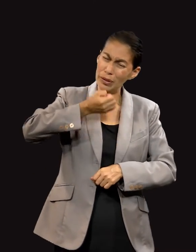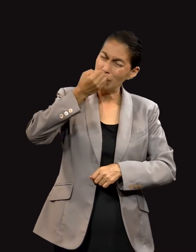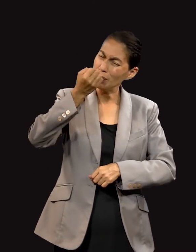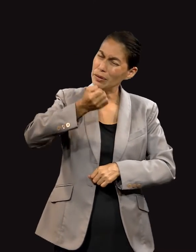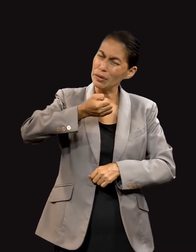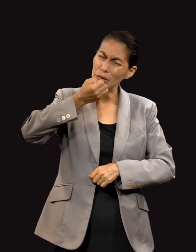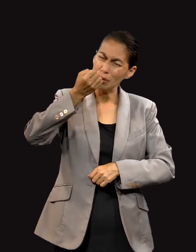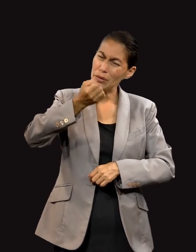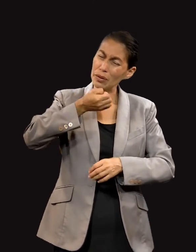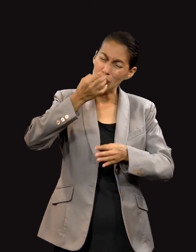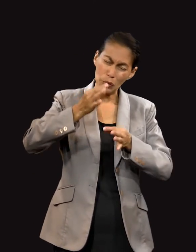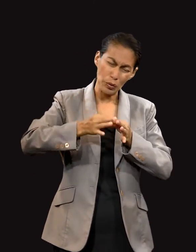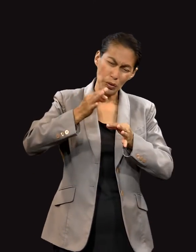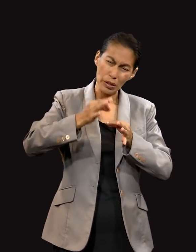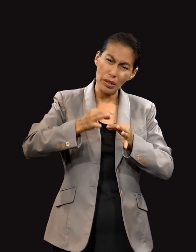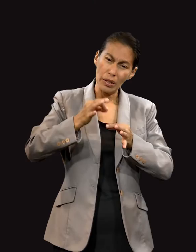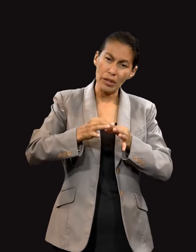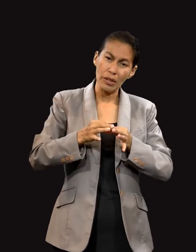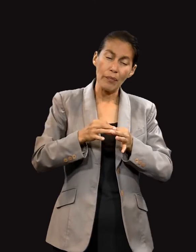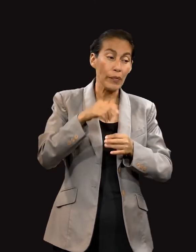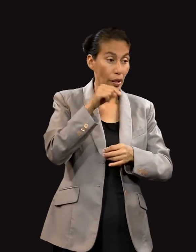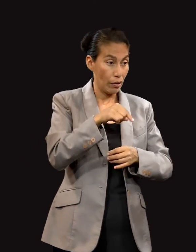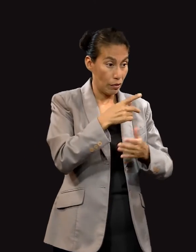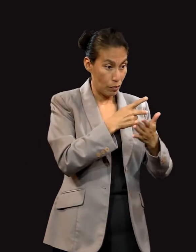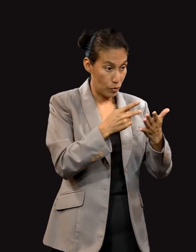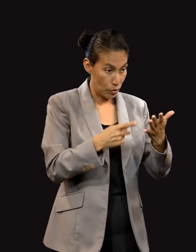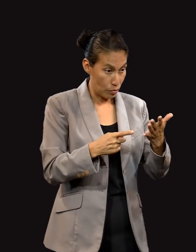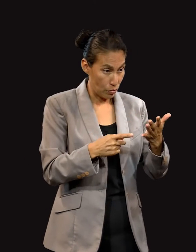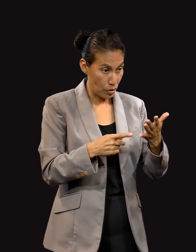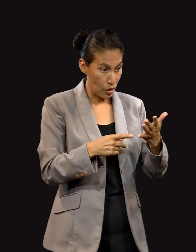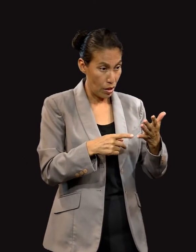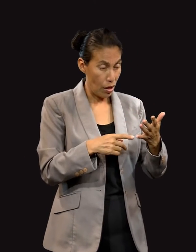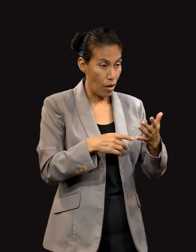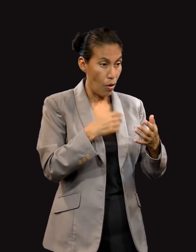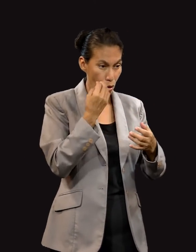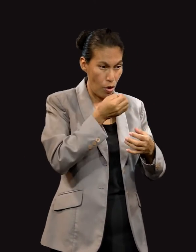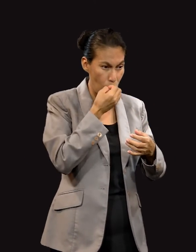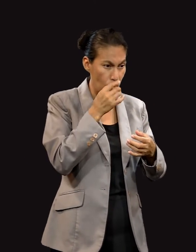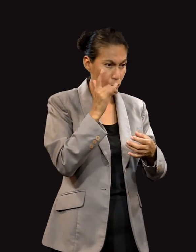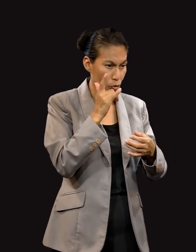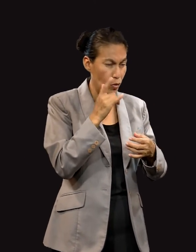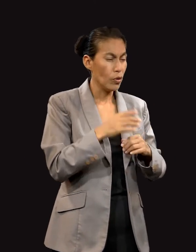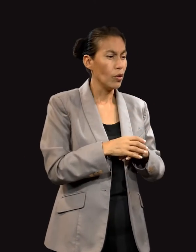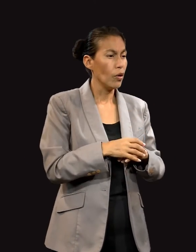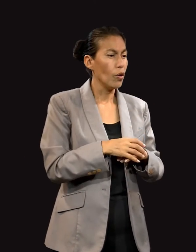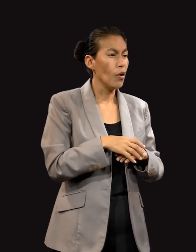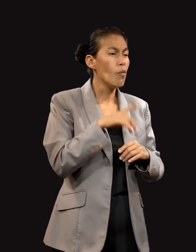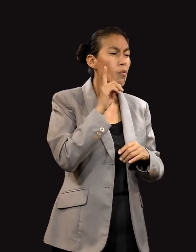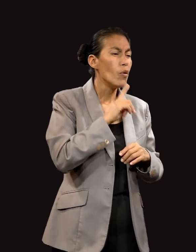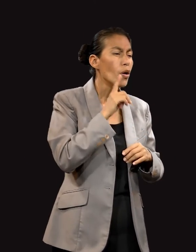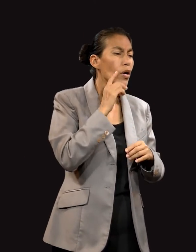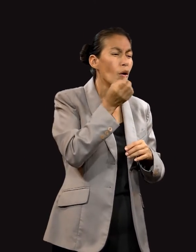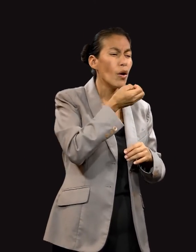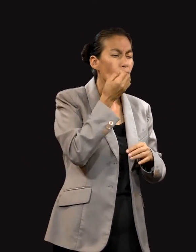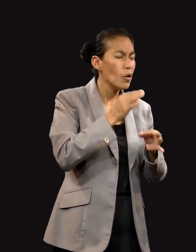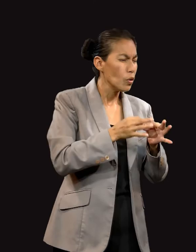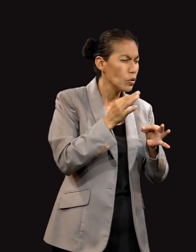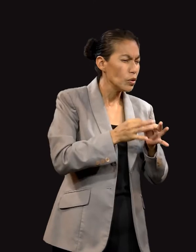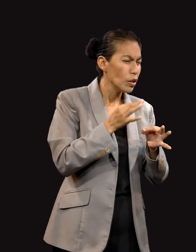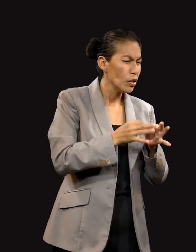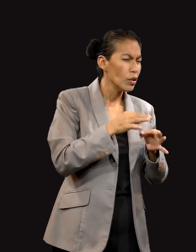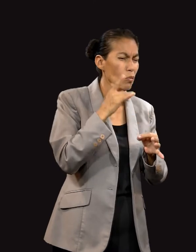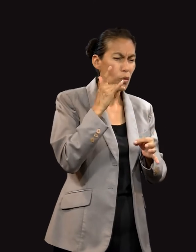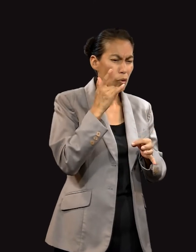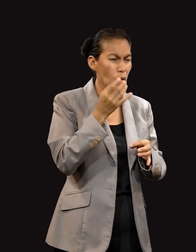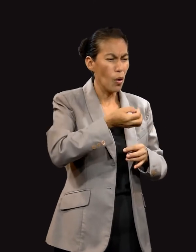oración, oración constante por mi hijo. En este programa Oramos por Julio, las guerreras de la oración oraron muchas